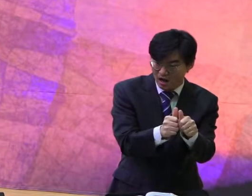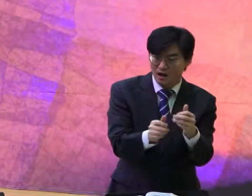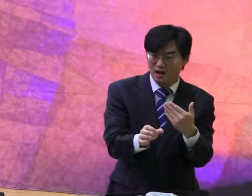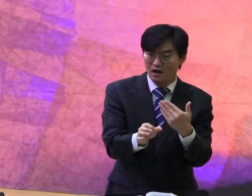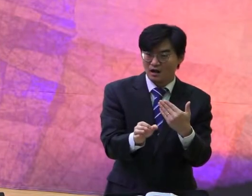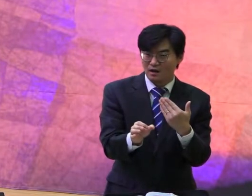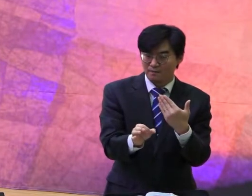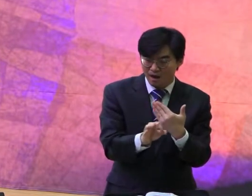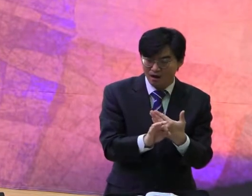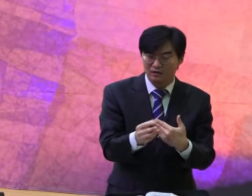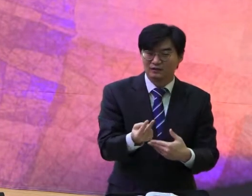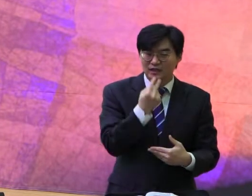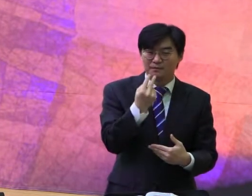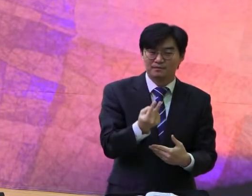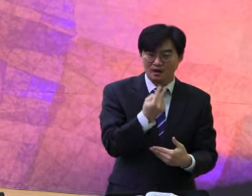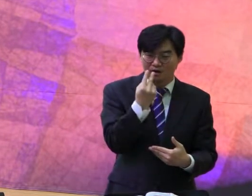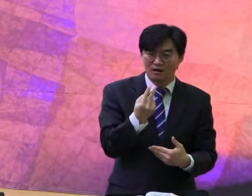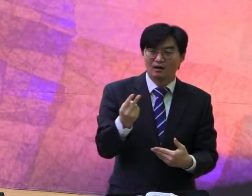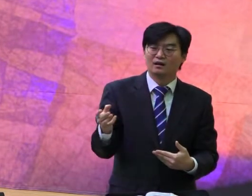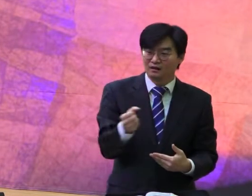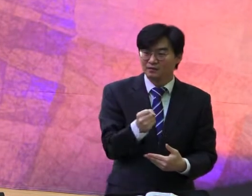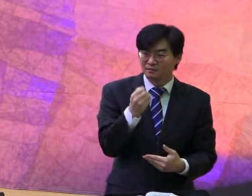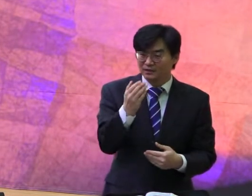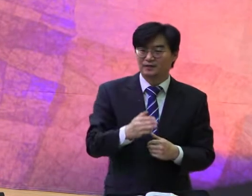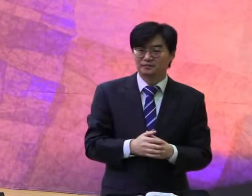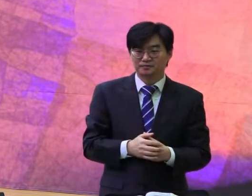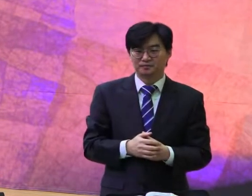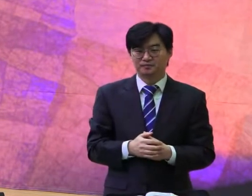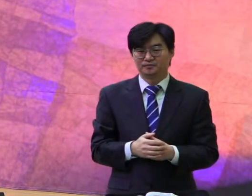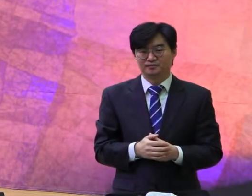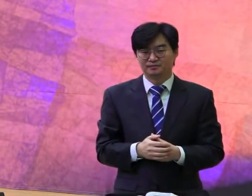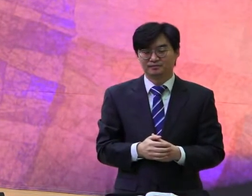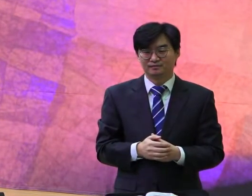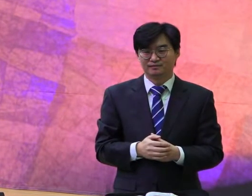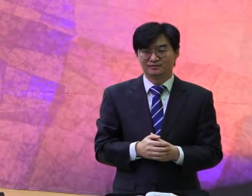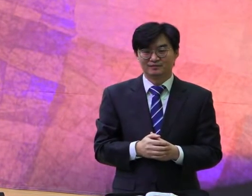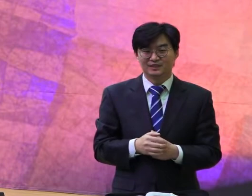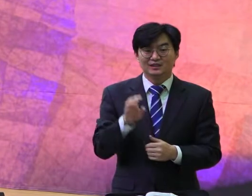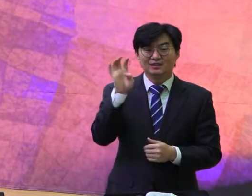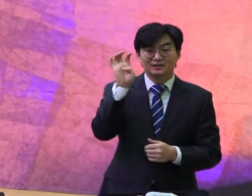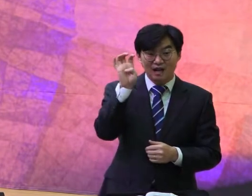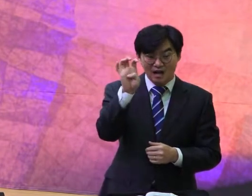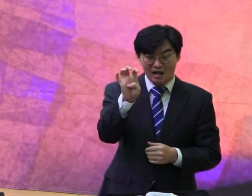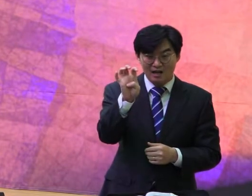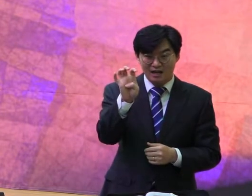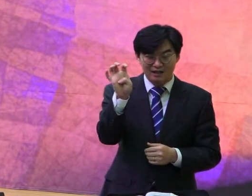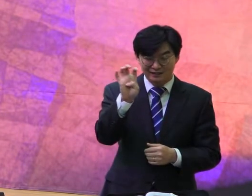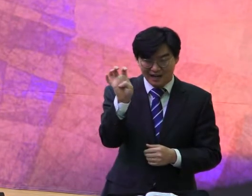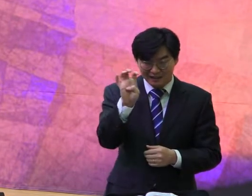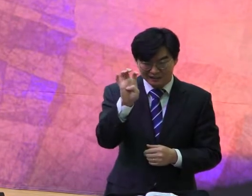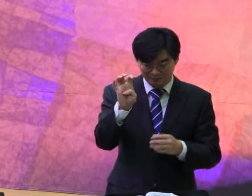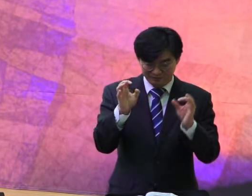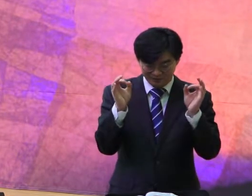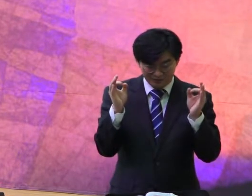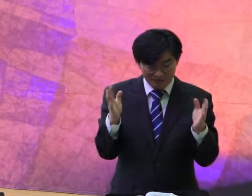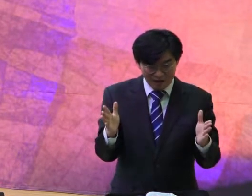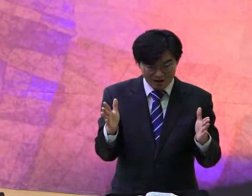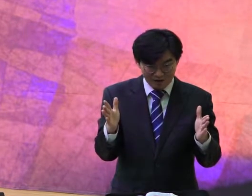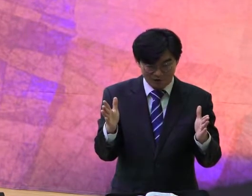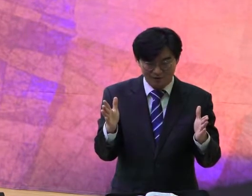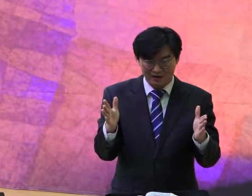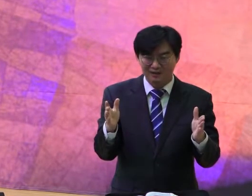사랑하는 영천제일 가족 여러분, 이번 사순절 기간 동안 십자가를 깊이 묵상하시기를